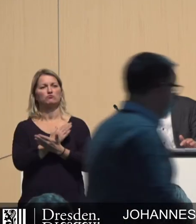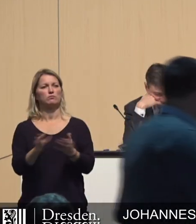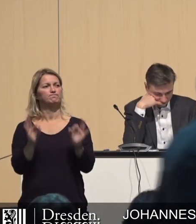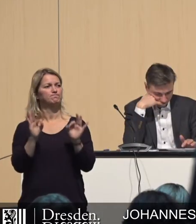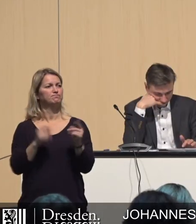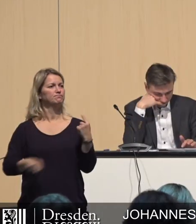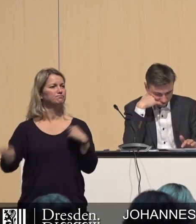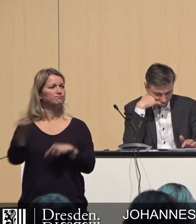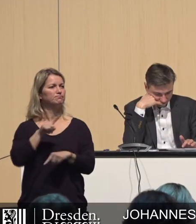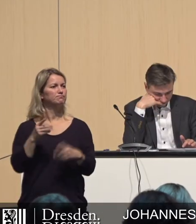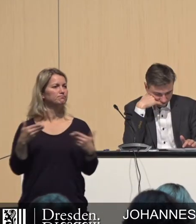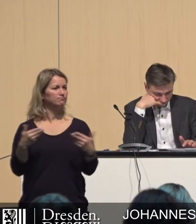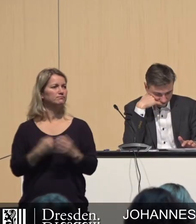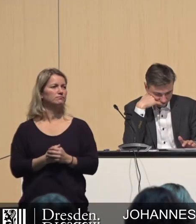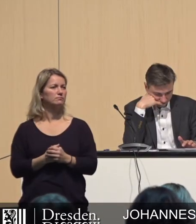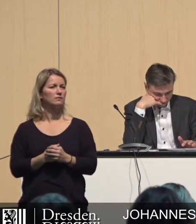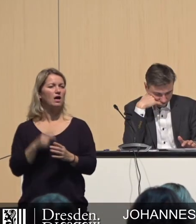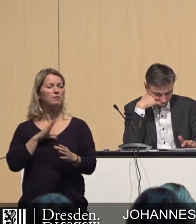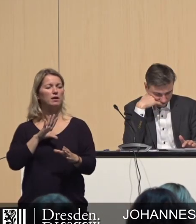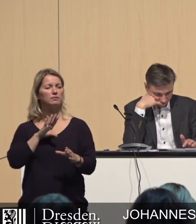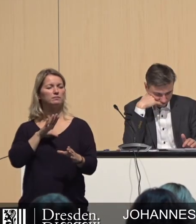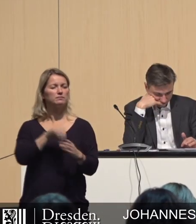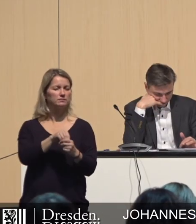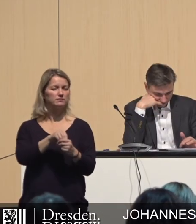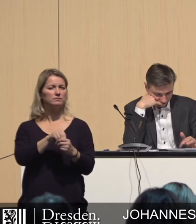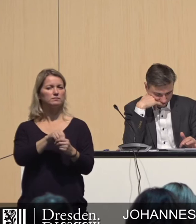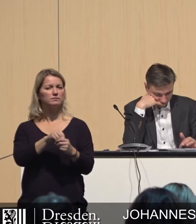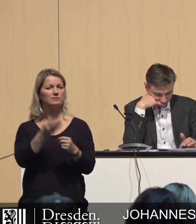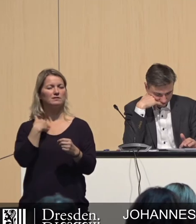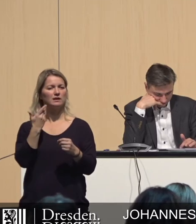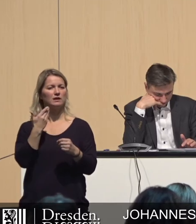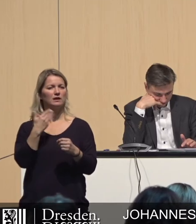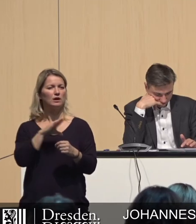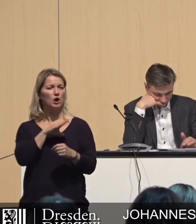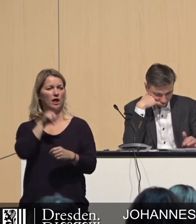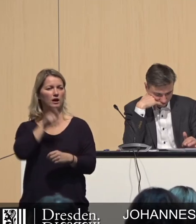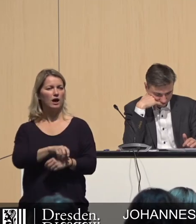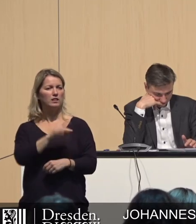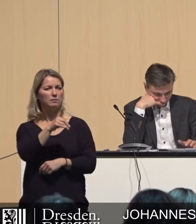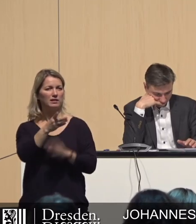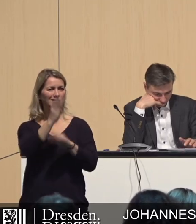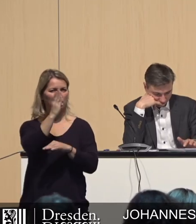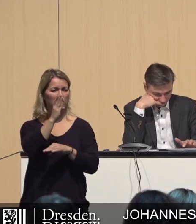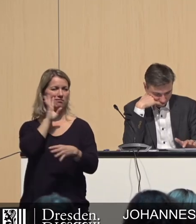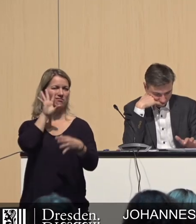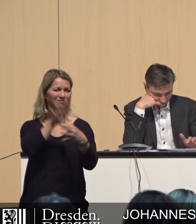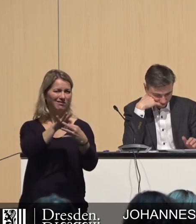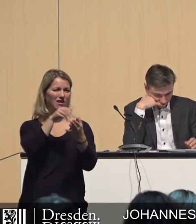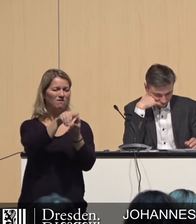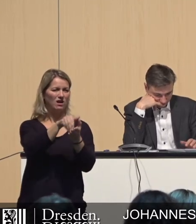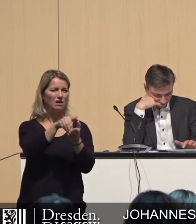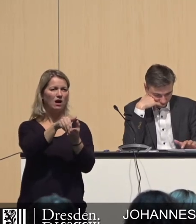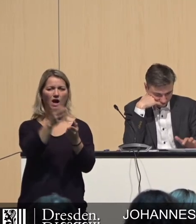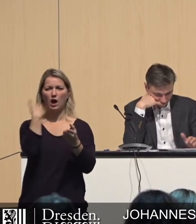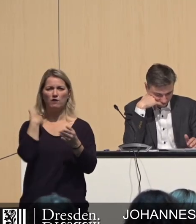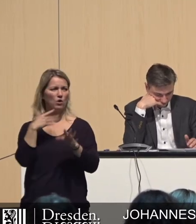können. Aber ich möchte noch dort anknüpfen und weitermachen, wo der Kollege Deppe aufgehört hat und auch im Gegensatz zum Kollegen von